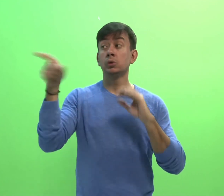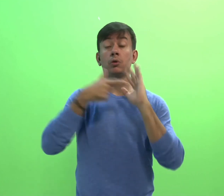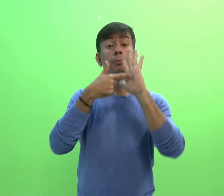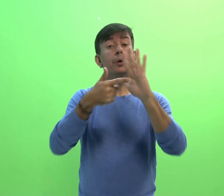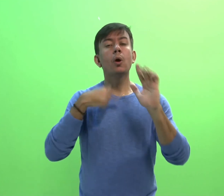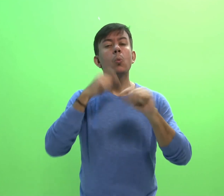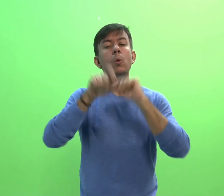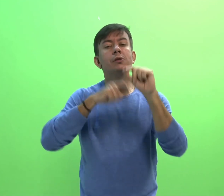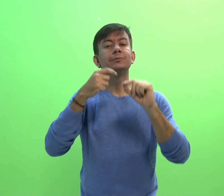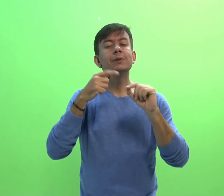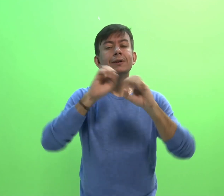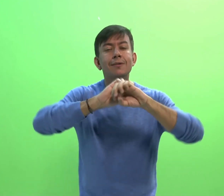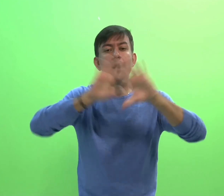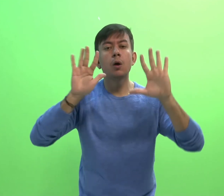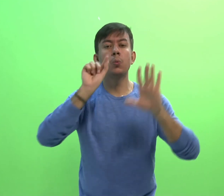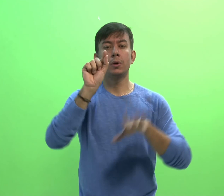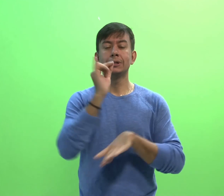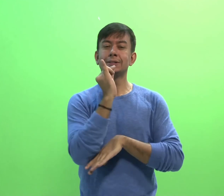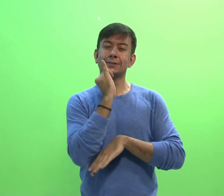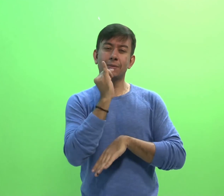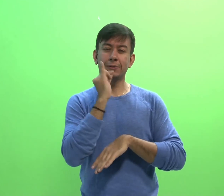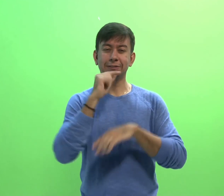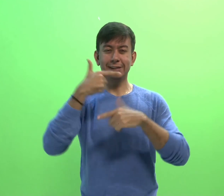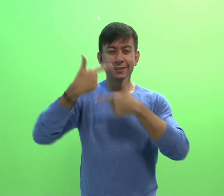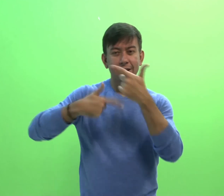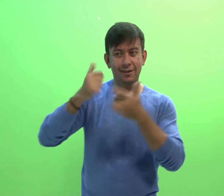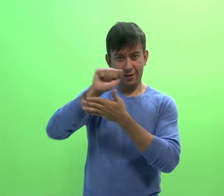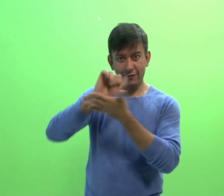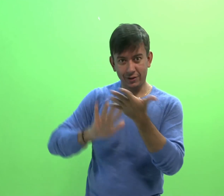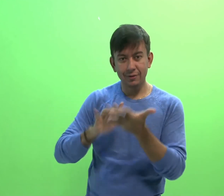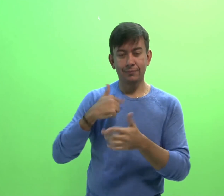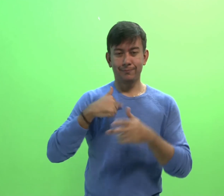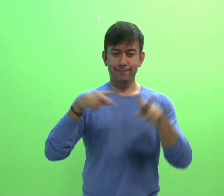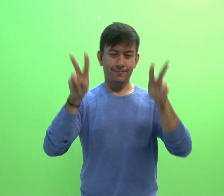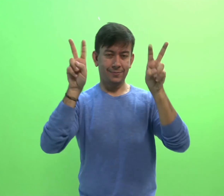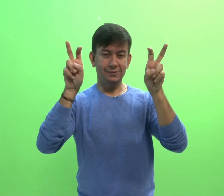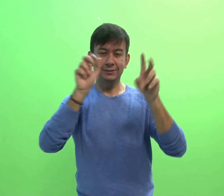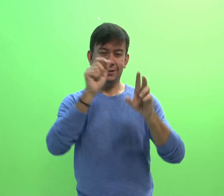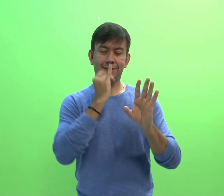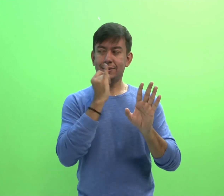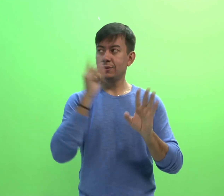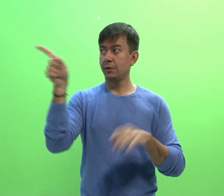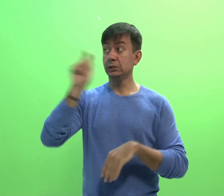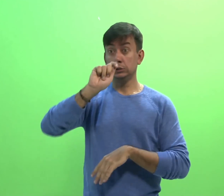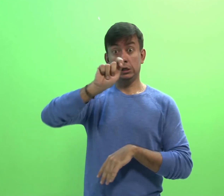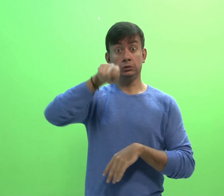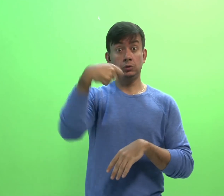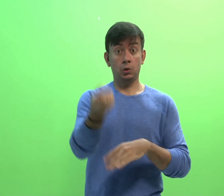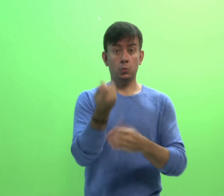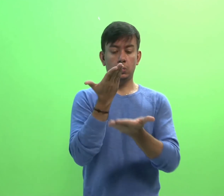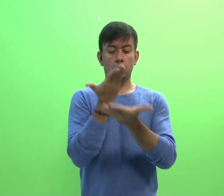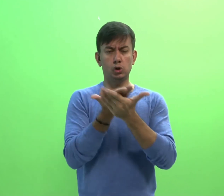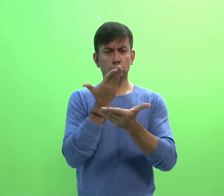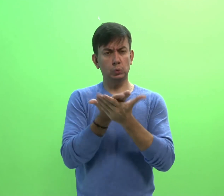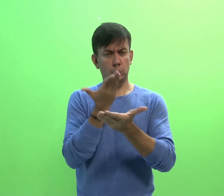Eu vou mostrar para vocês, de modo claro, os exemplos nessa atividade. Por exemplo, sinal para estudar.